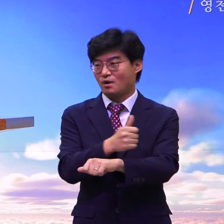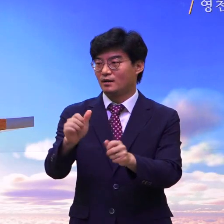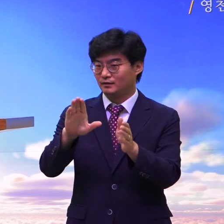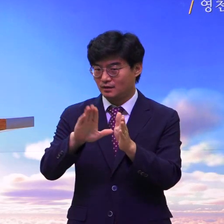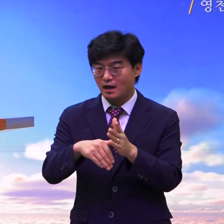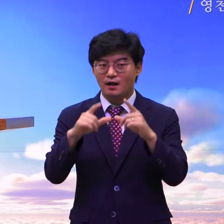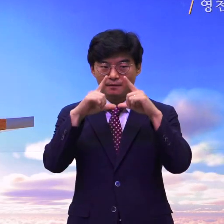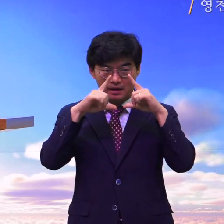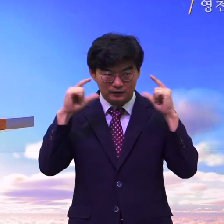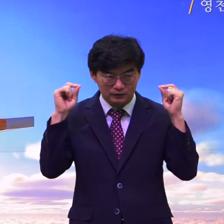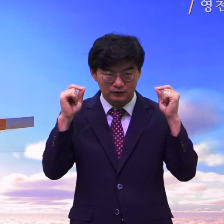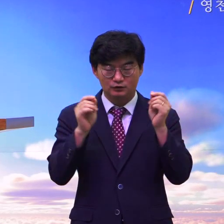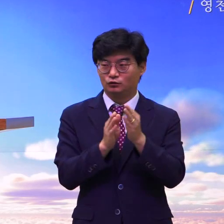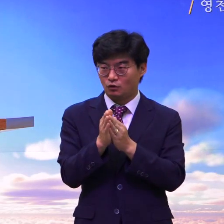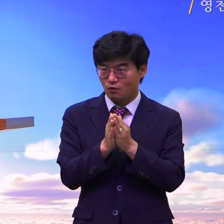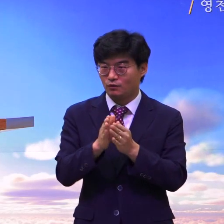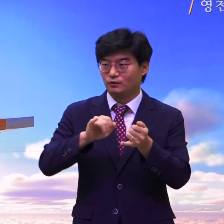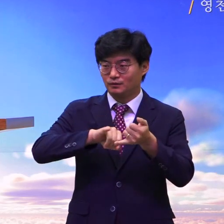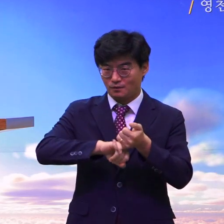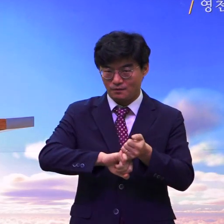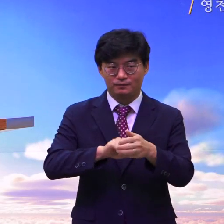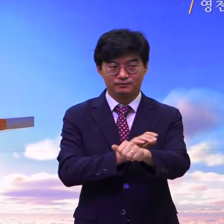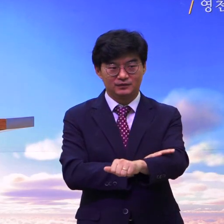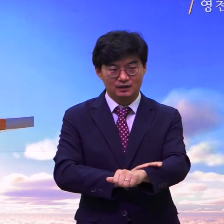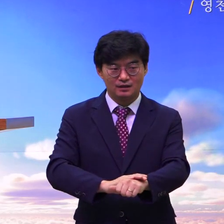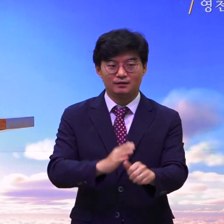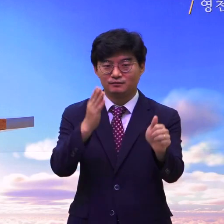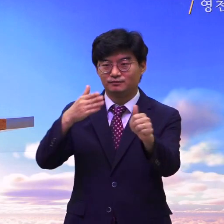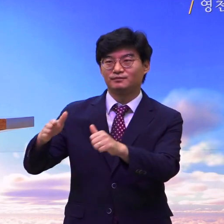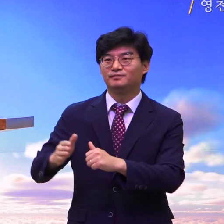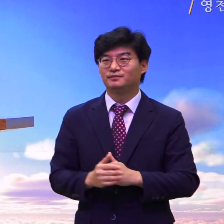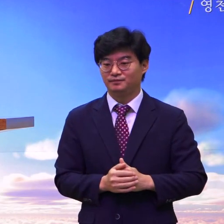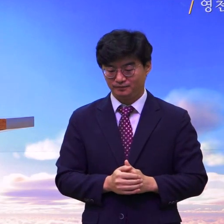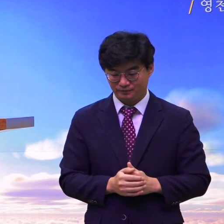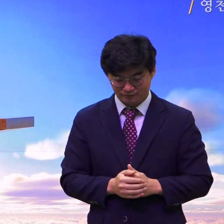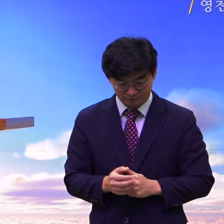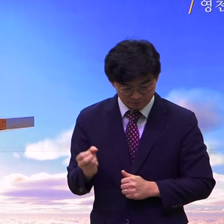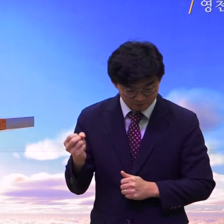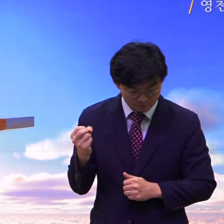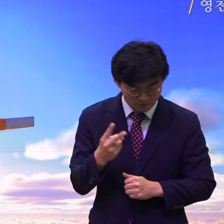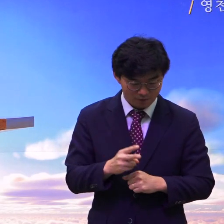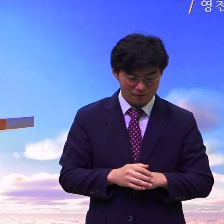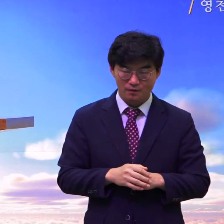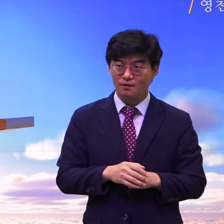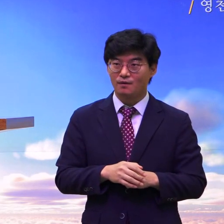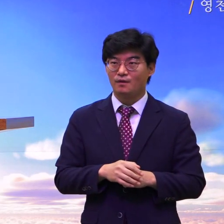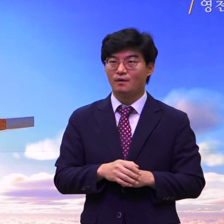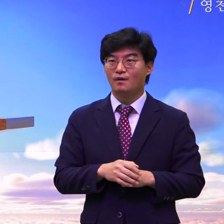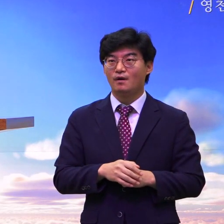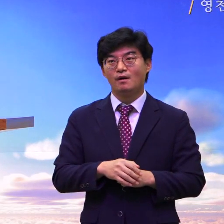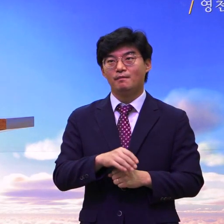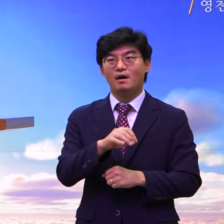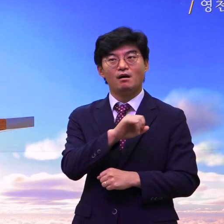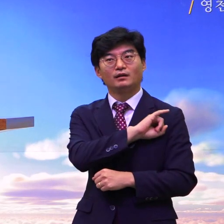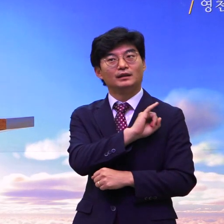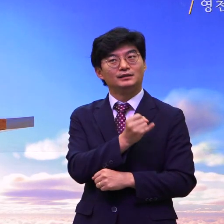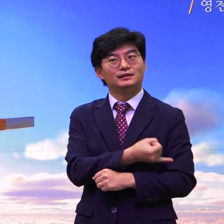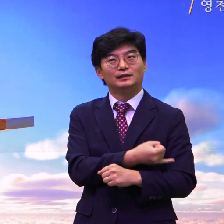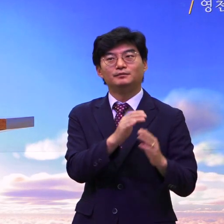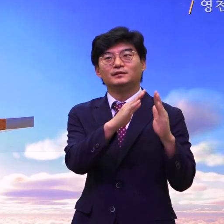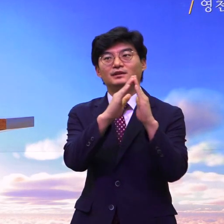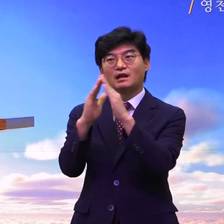또 방역 지침을 잘 준수해 주시기를 바랍니다. 정동성 원사님께서 이사하셨습니다. 하나님의 은혜가